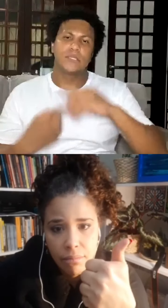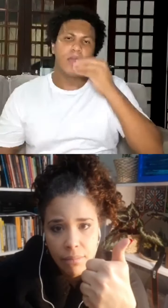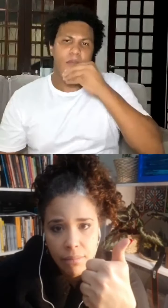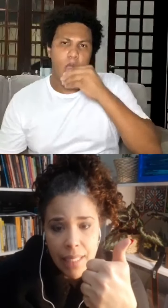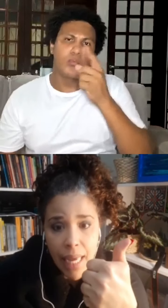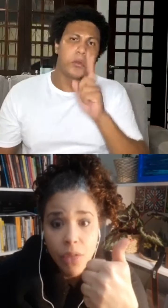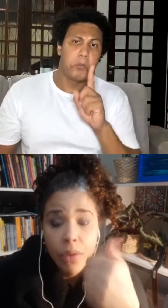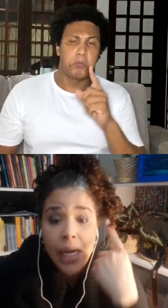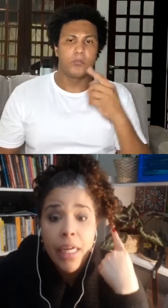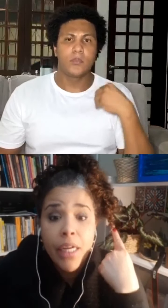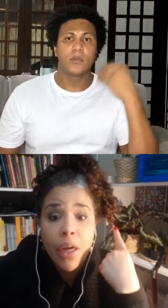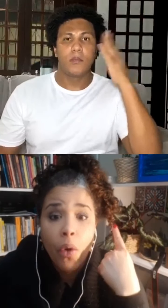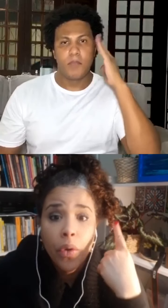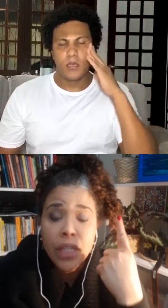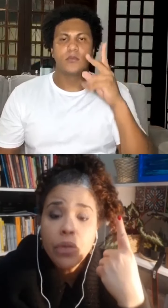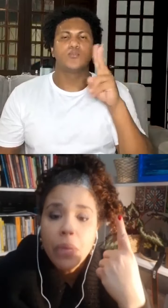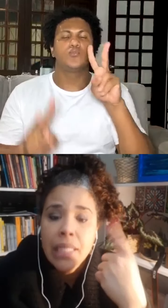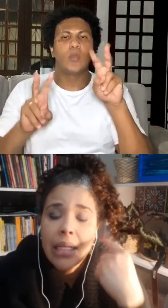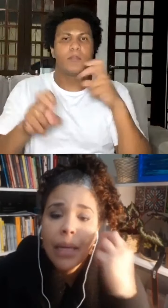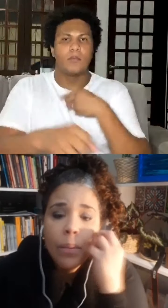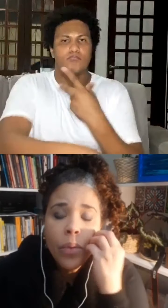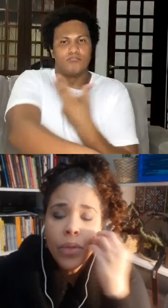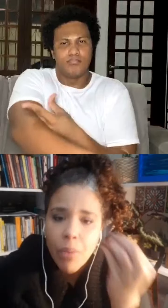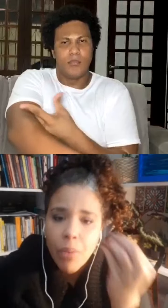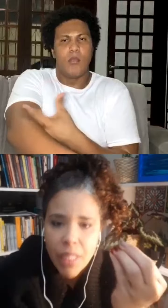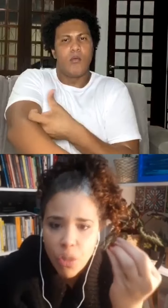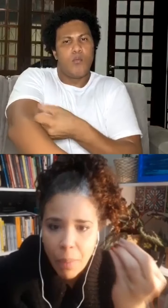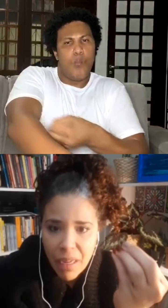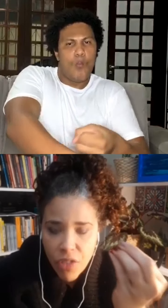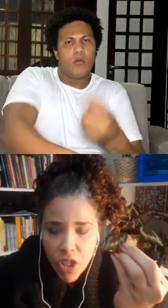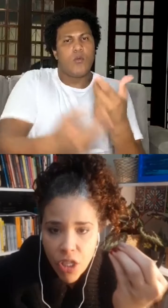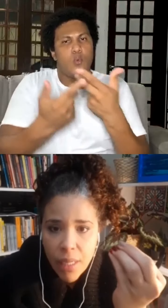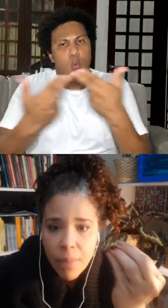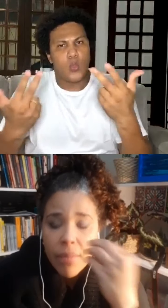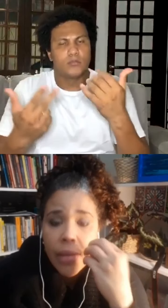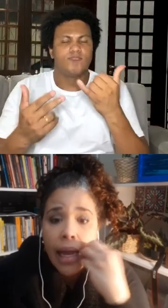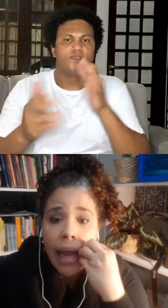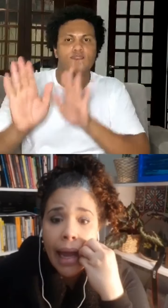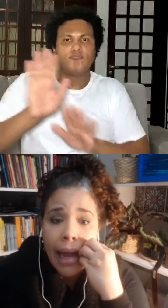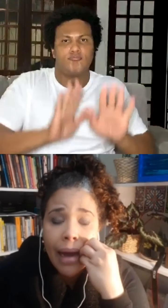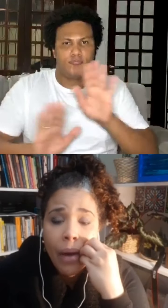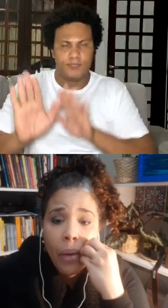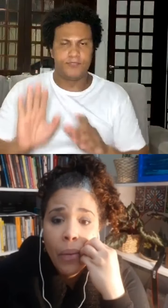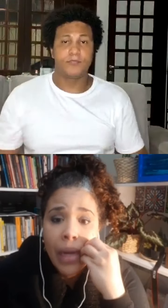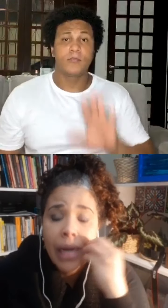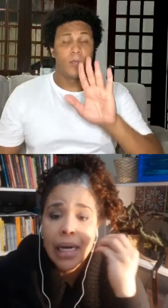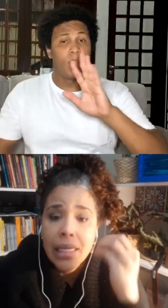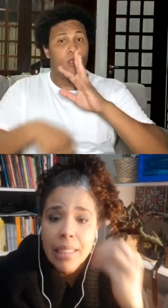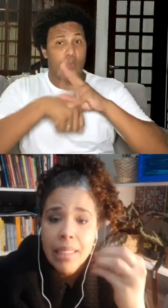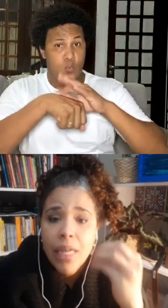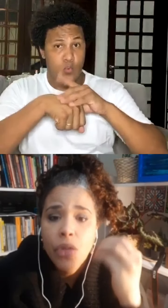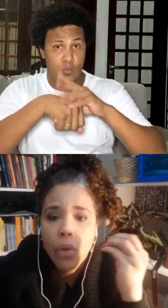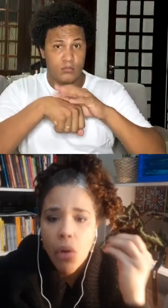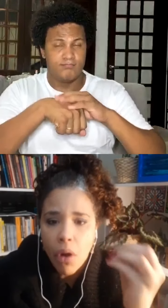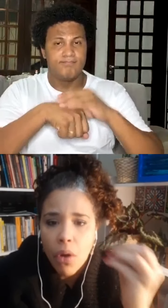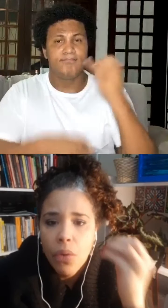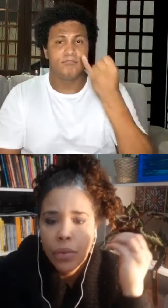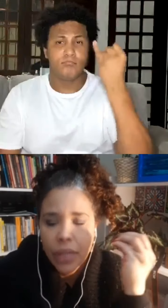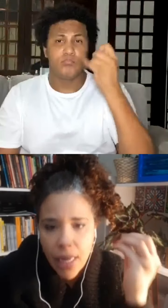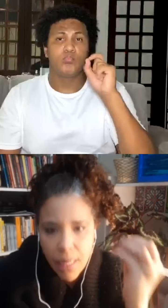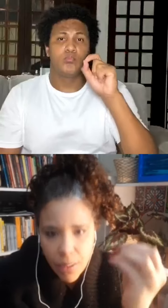tá certo? Outra doença que é muito importante prevenir é o câncer do